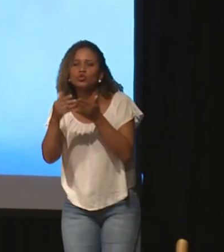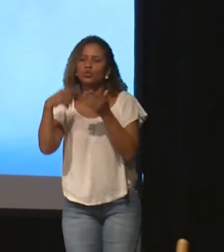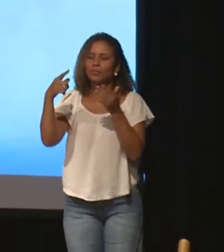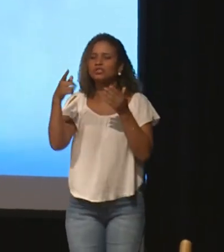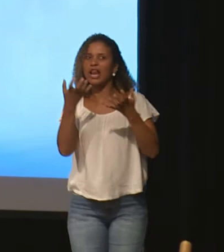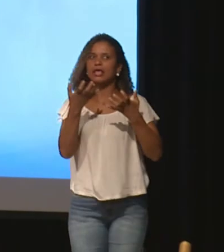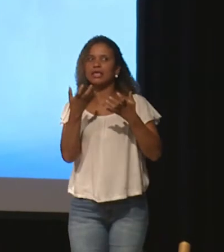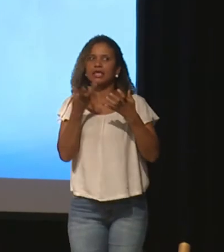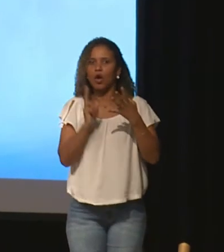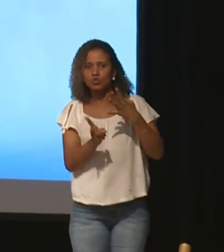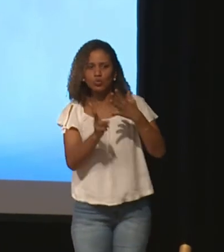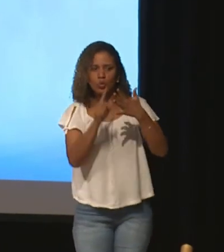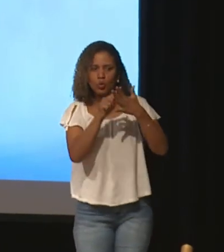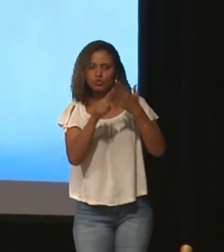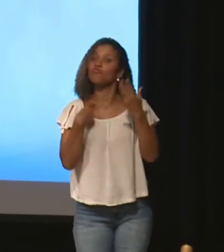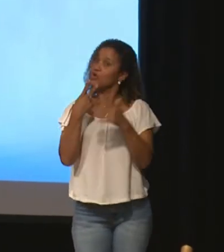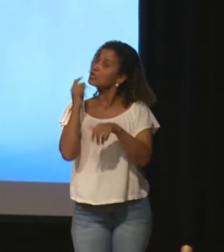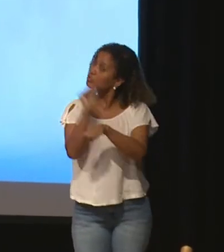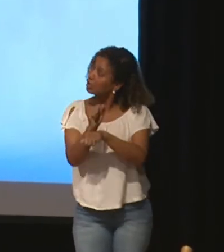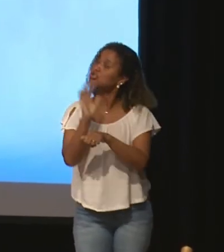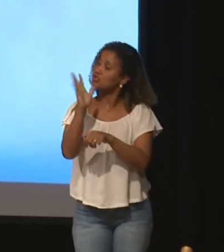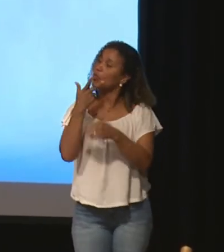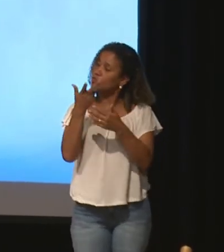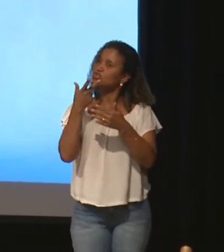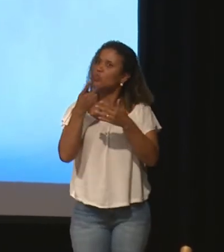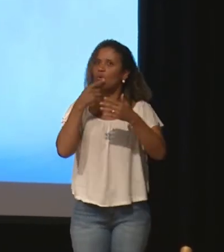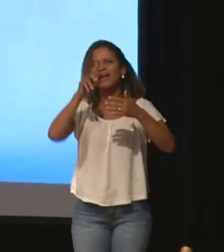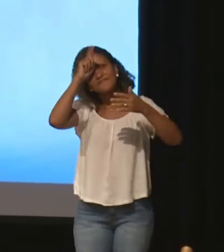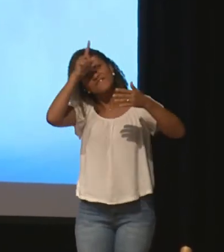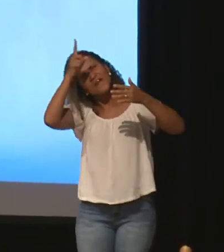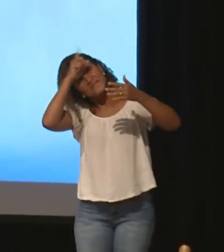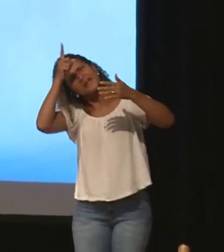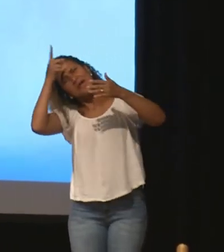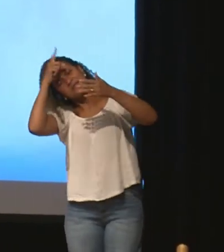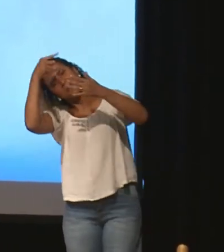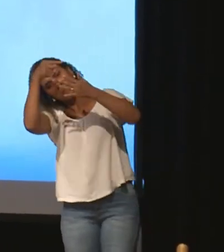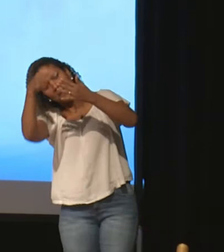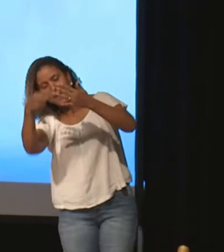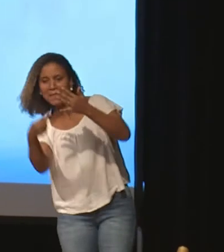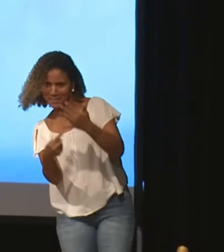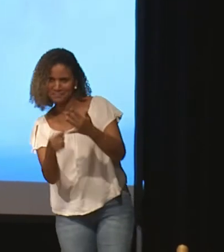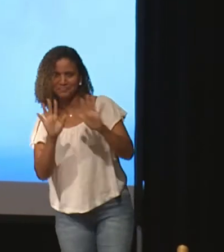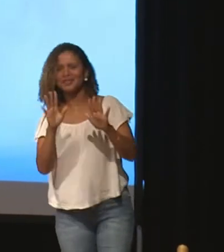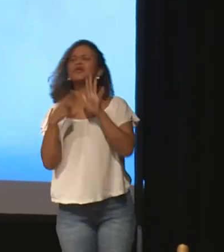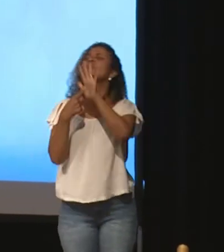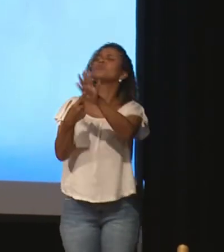ela começou e depois ela queria continuar. Aí eu falei, tá bom, você já contou. Aí ela foi criando mais